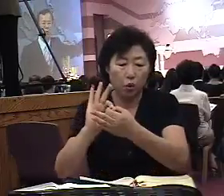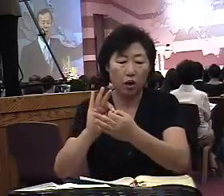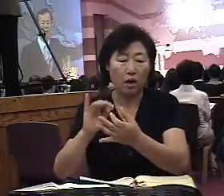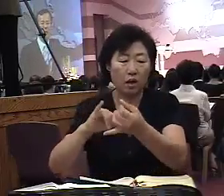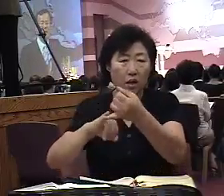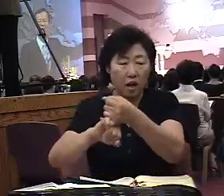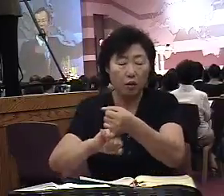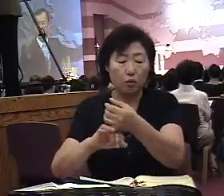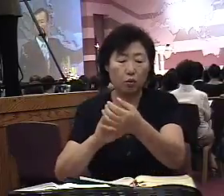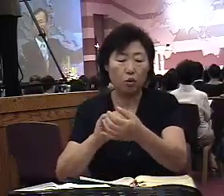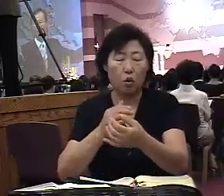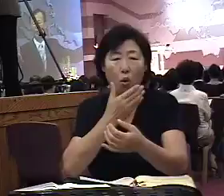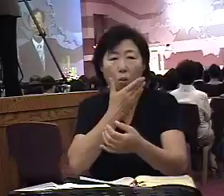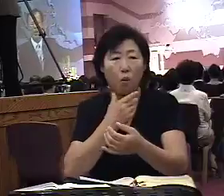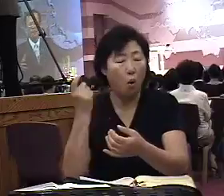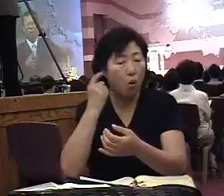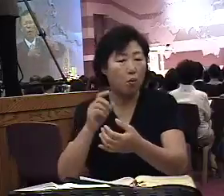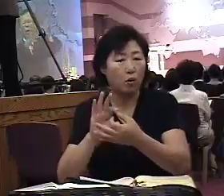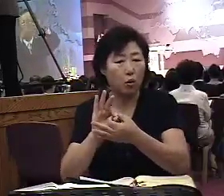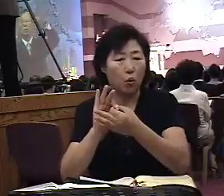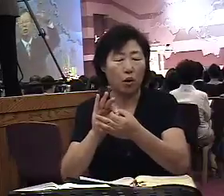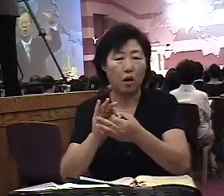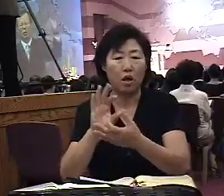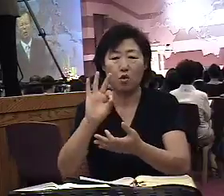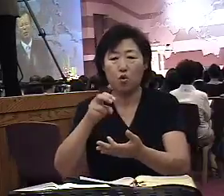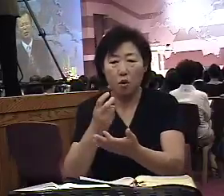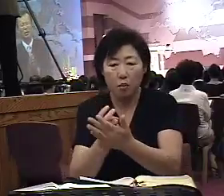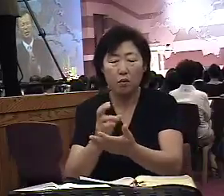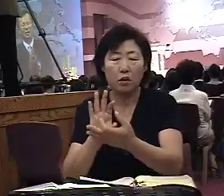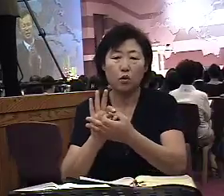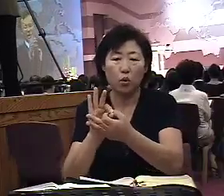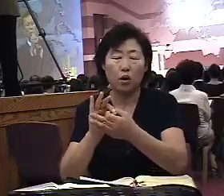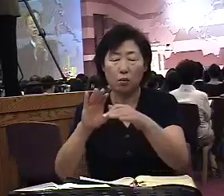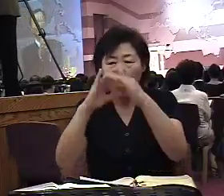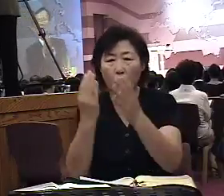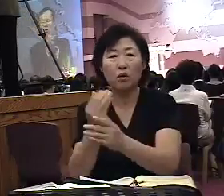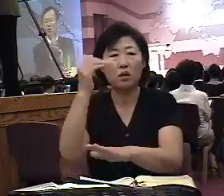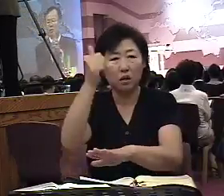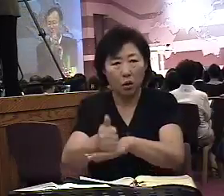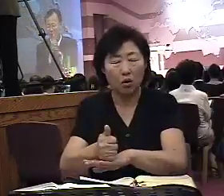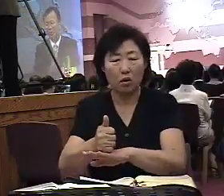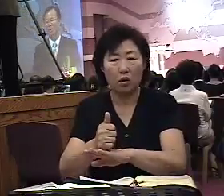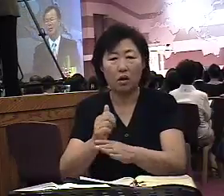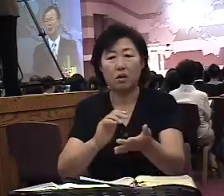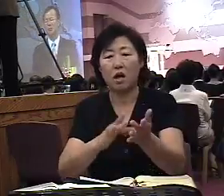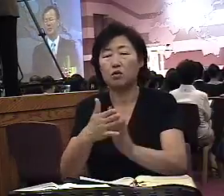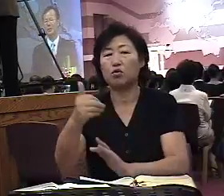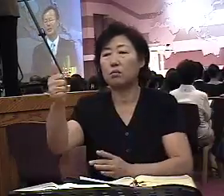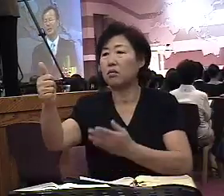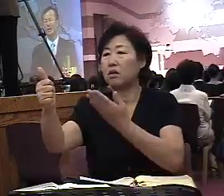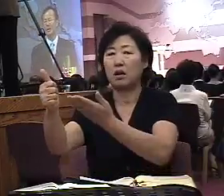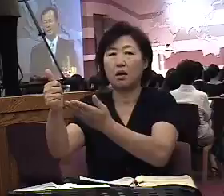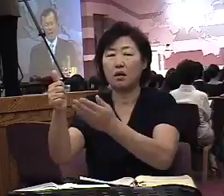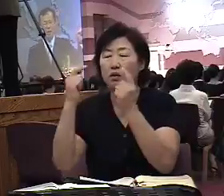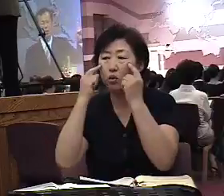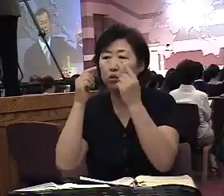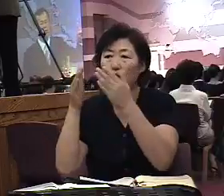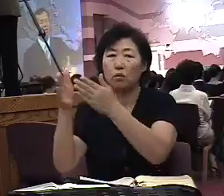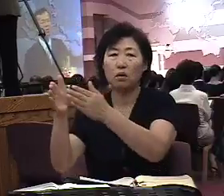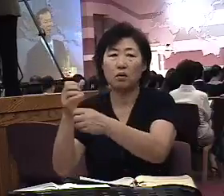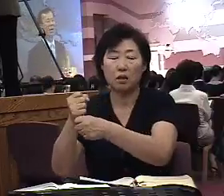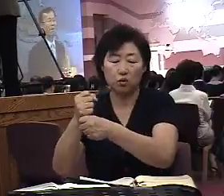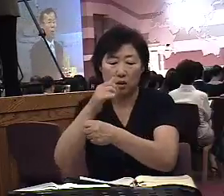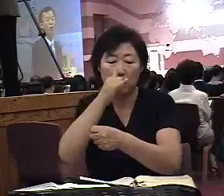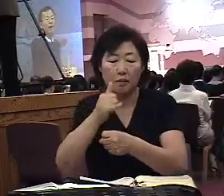통해 복음을 통해 율법을 통해 모든 결론을 예수님께 초점을 맞췄다는 것입니다.